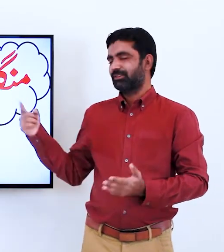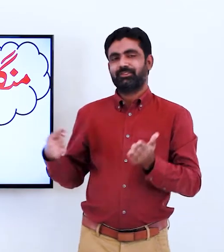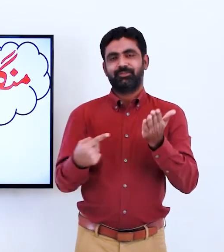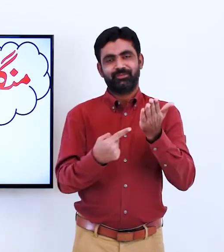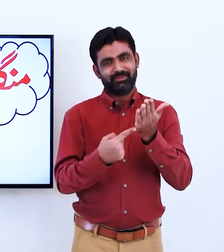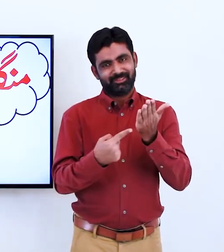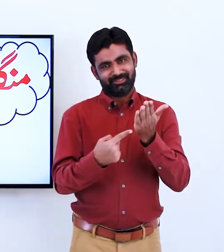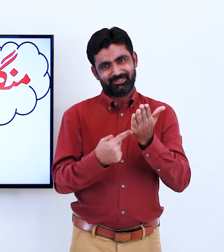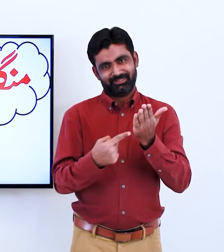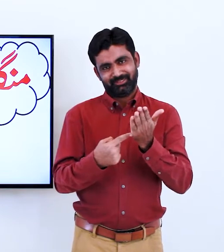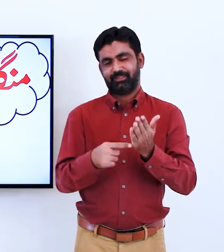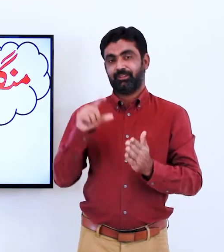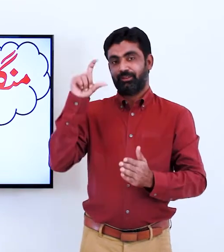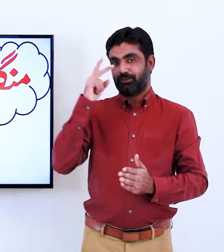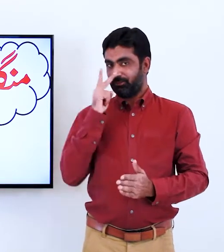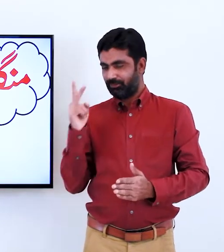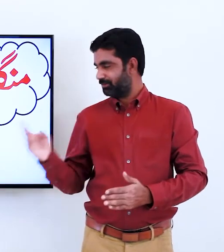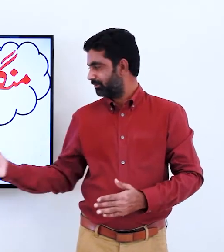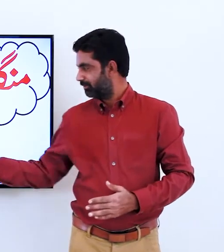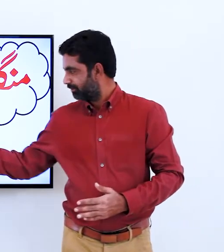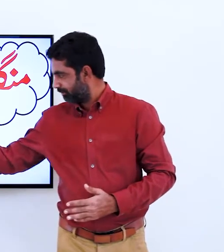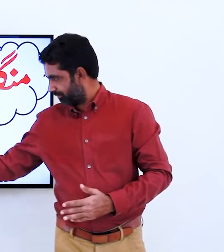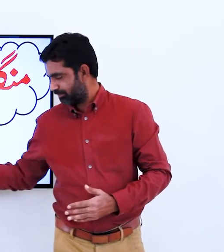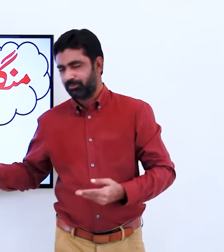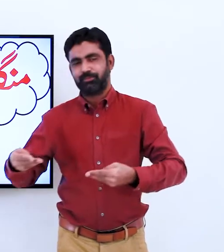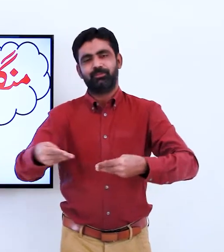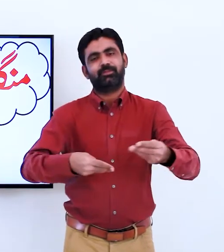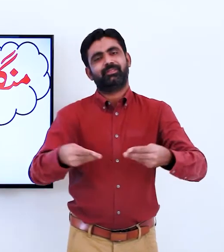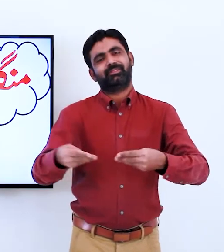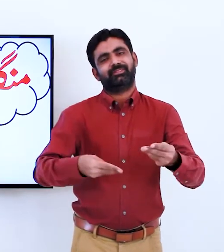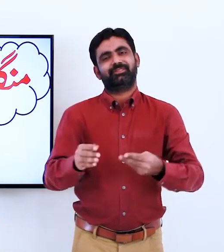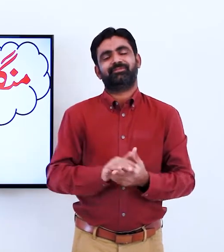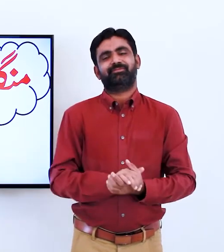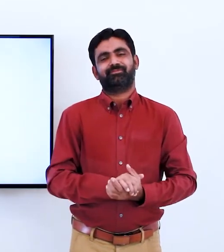मंगल, तस्वीर में देखिए, इस दिन बाजार लगता है।